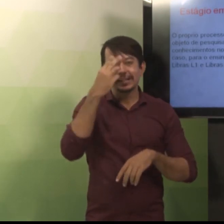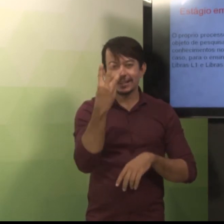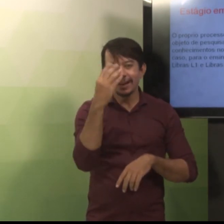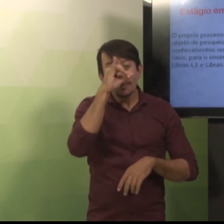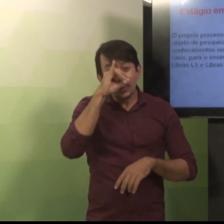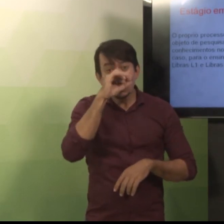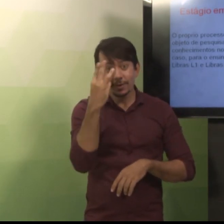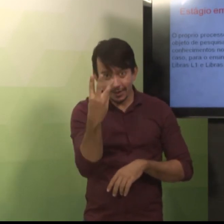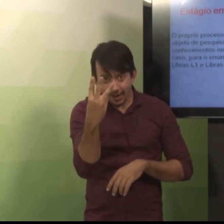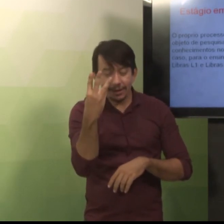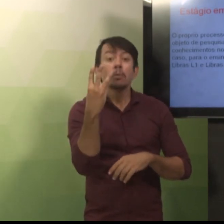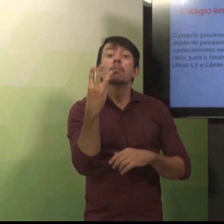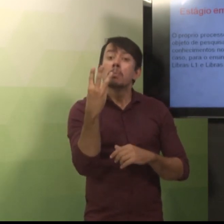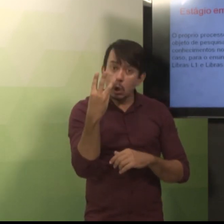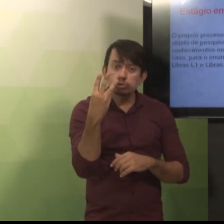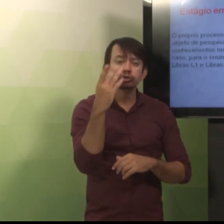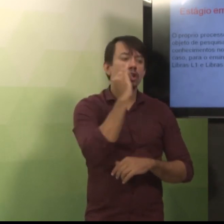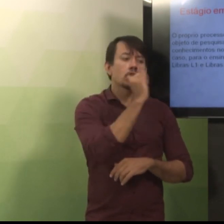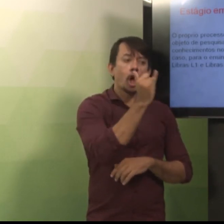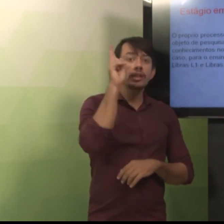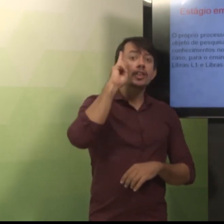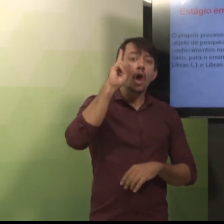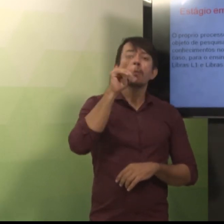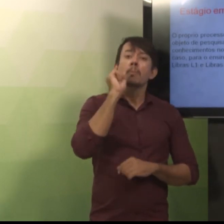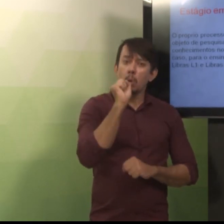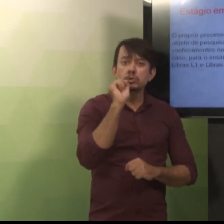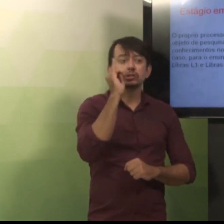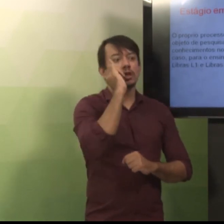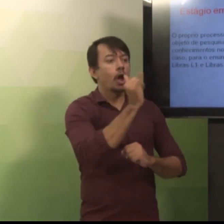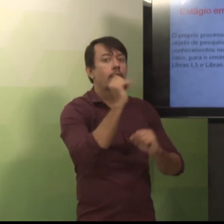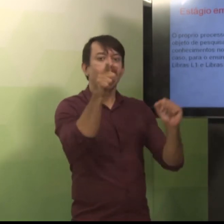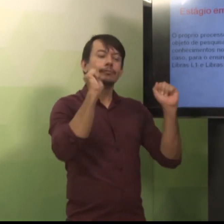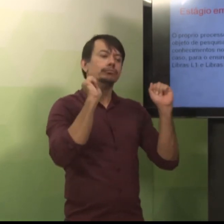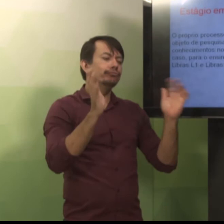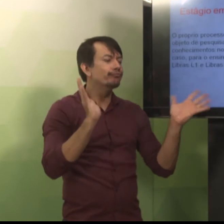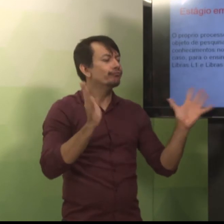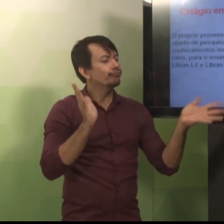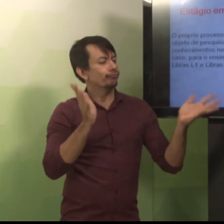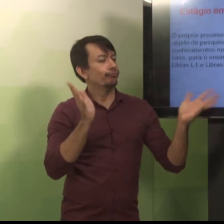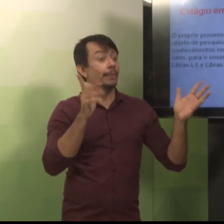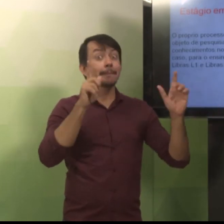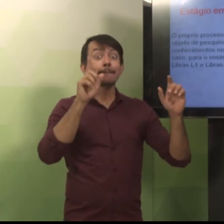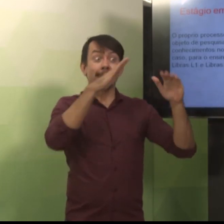Os 3 porquinhos. Eu posso contar a história, sinalizar.